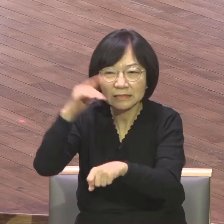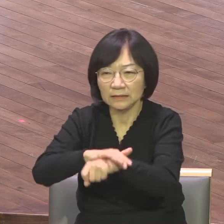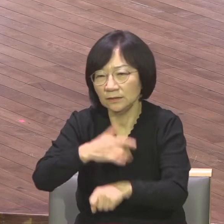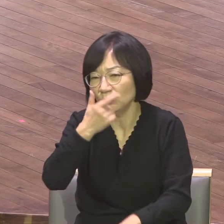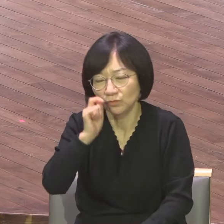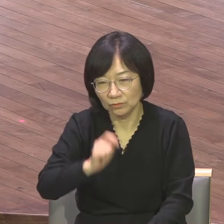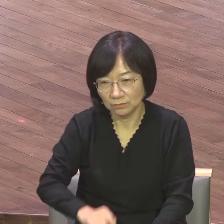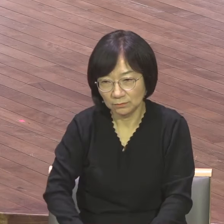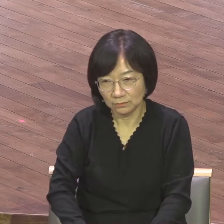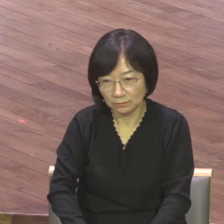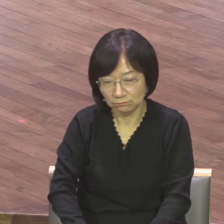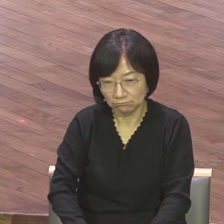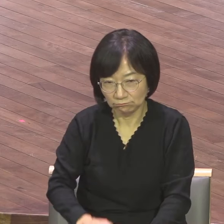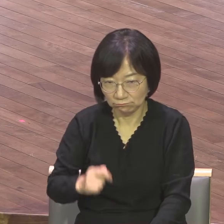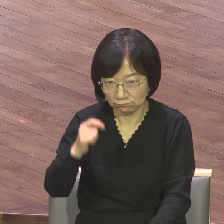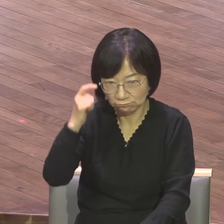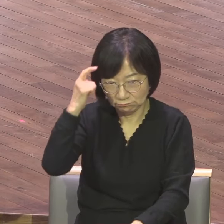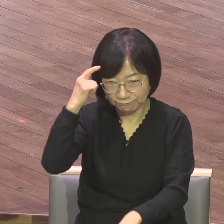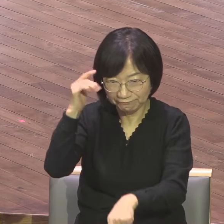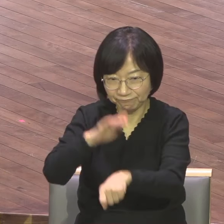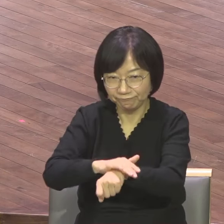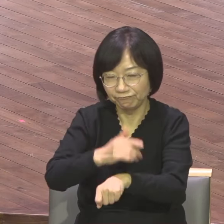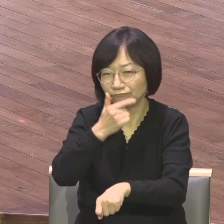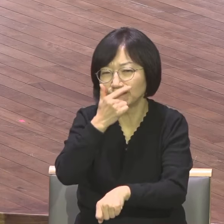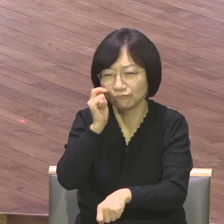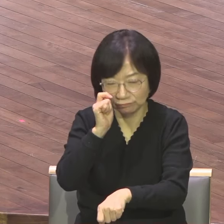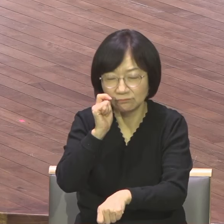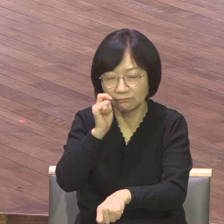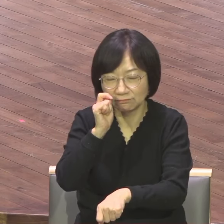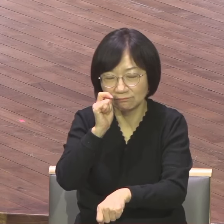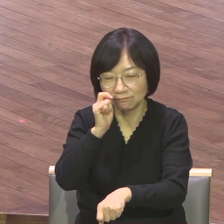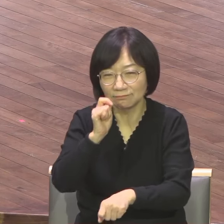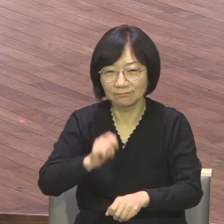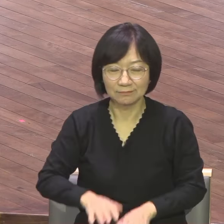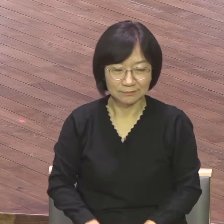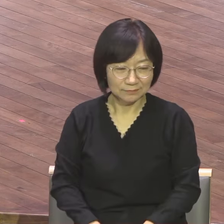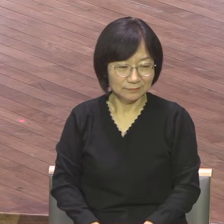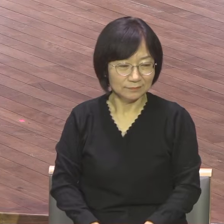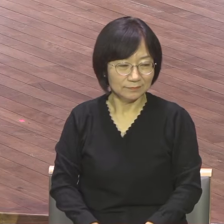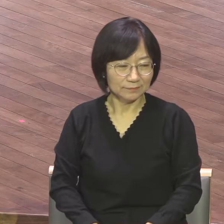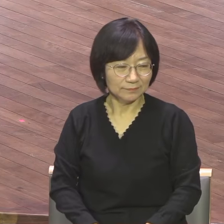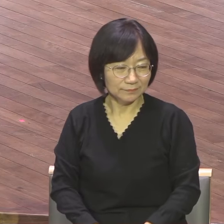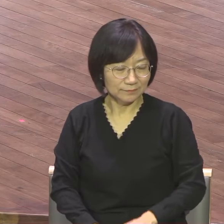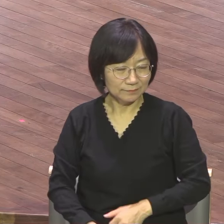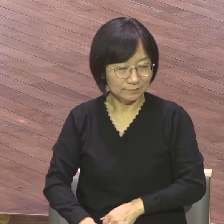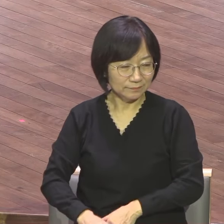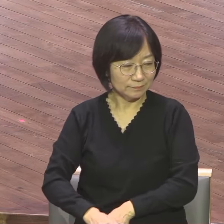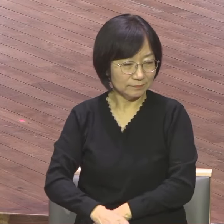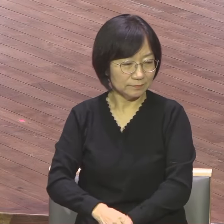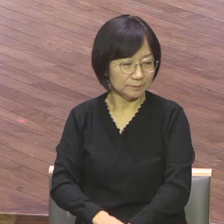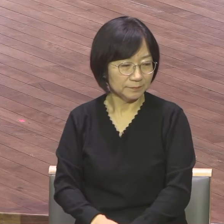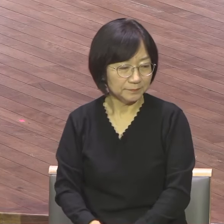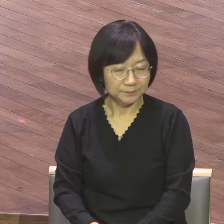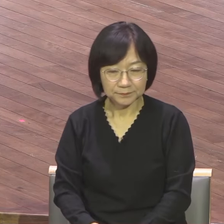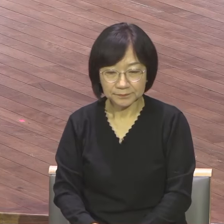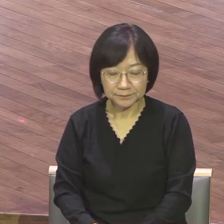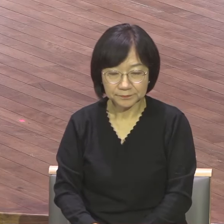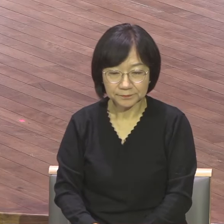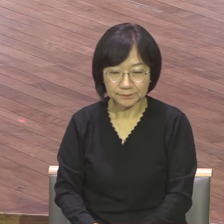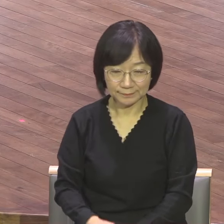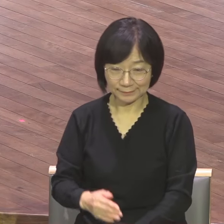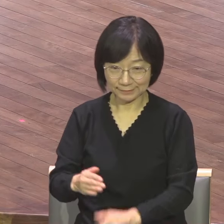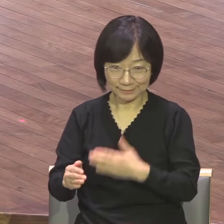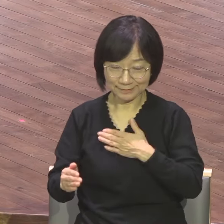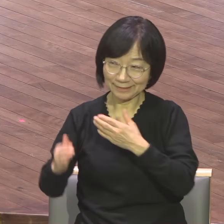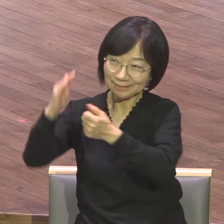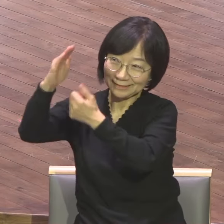부족했어요. 지혜가 부족해서. 잠언의 말씀은요, 여기 답을 주고 있습니다. 어떻게 하면 하나님이 함께